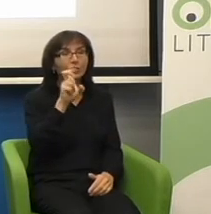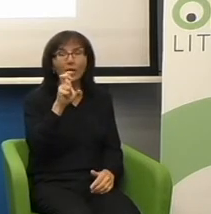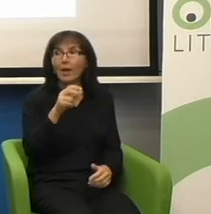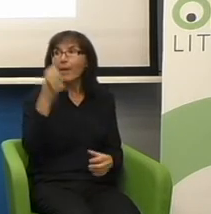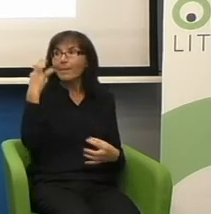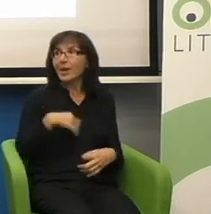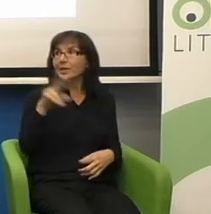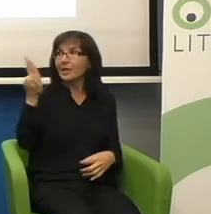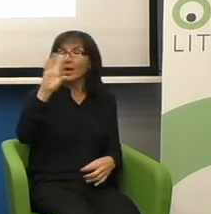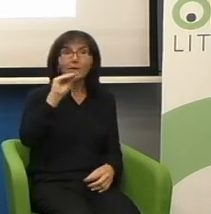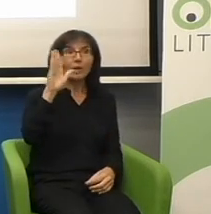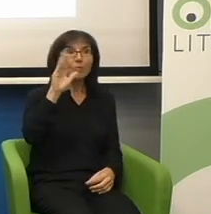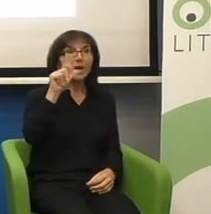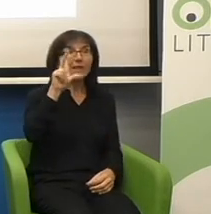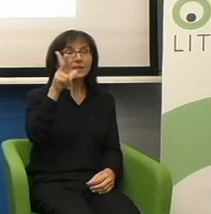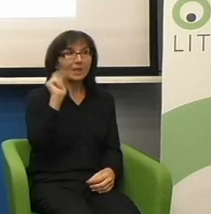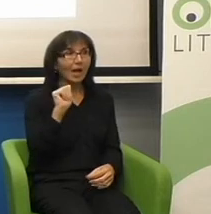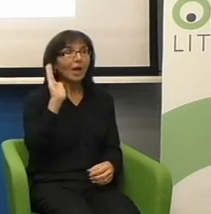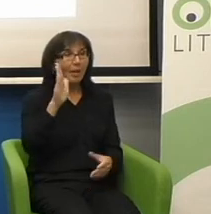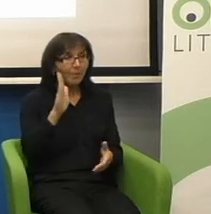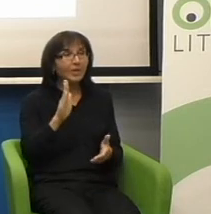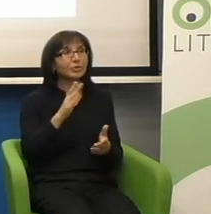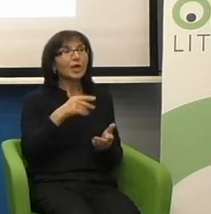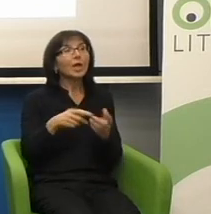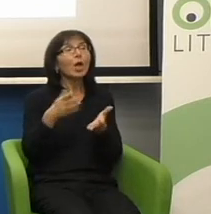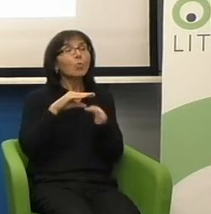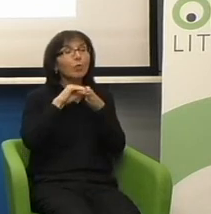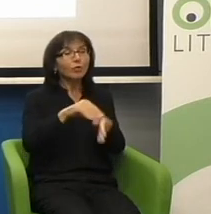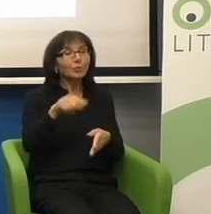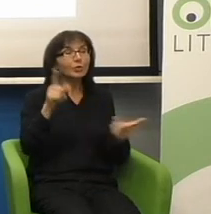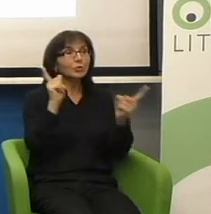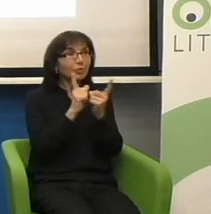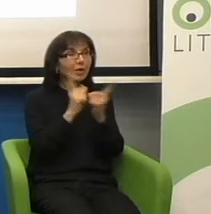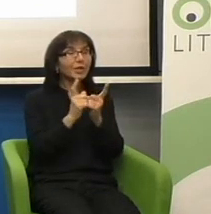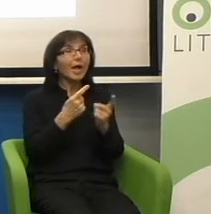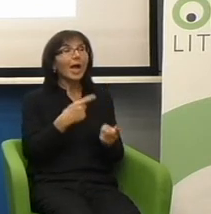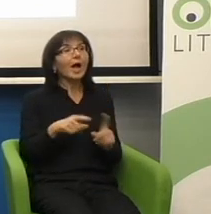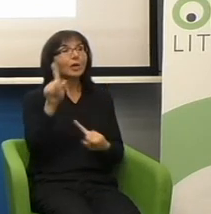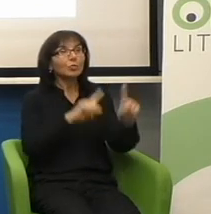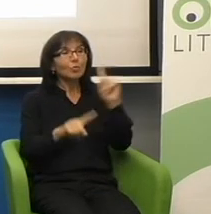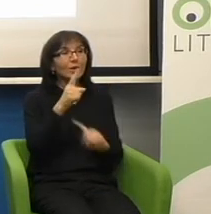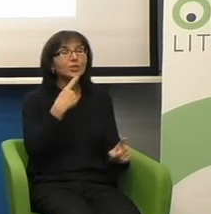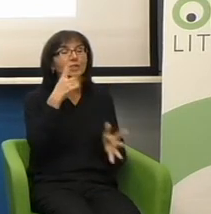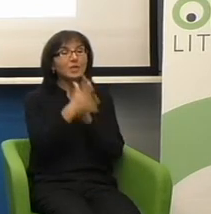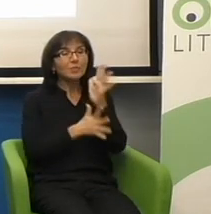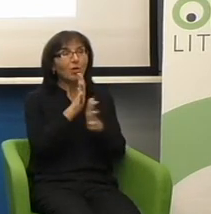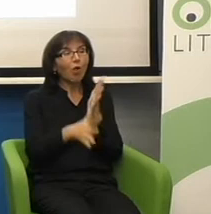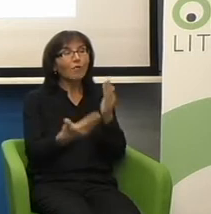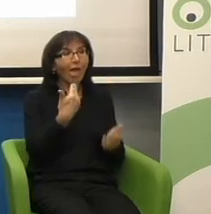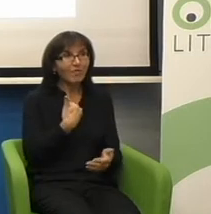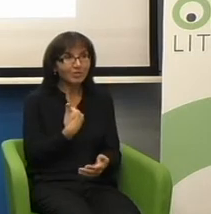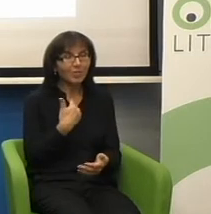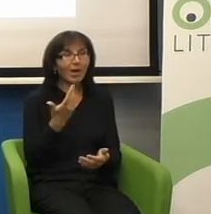Rębacka, a tłumaczenia na bieżąco na język migowy dokona pani Ewa Spychała.